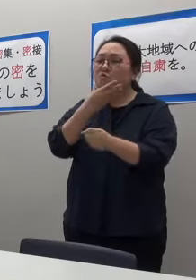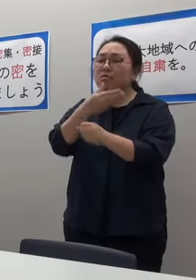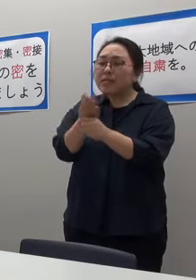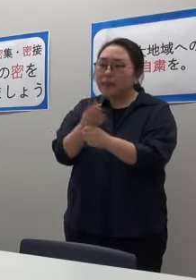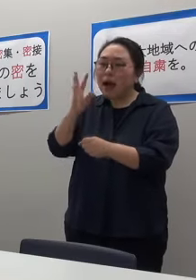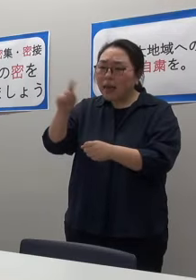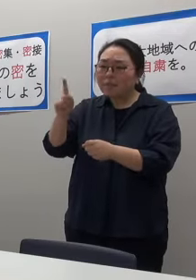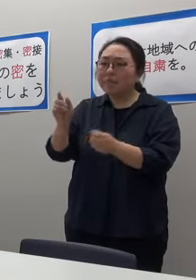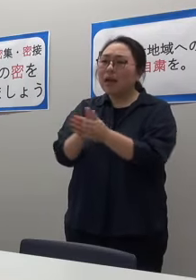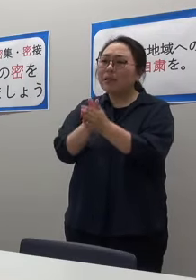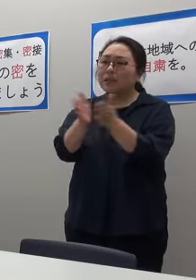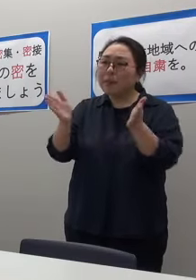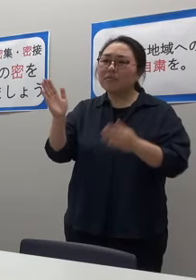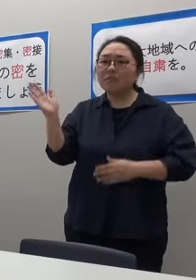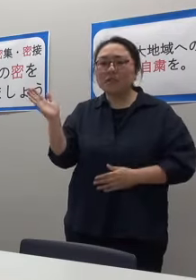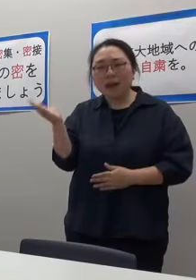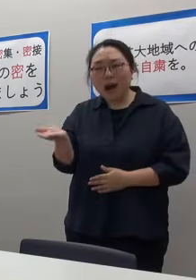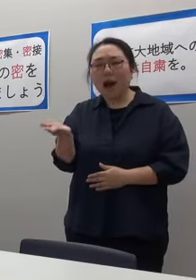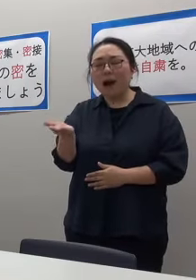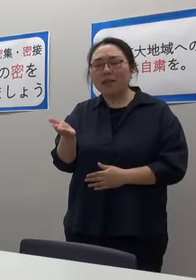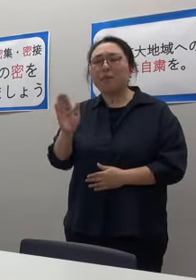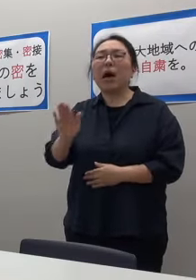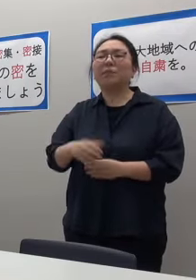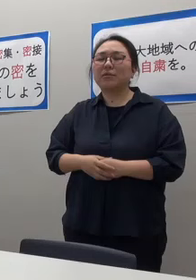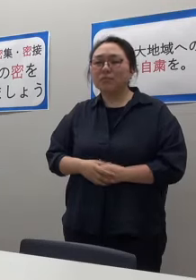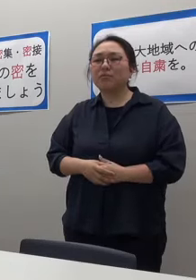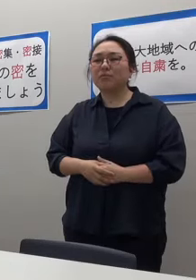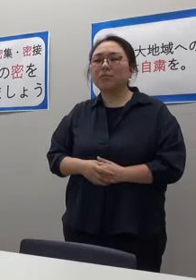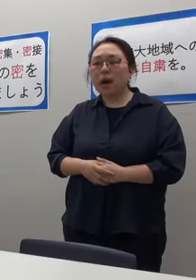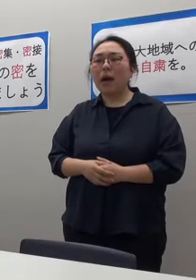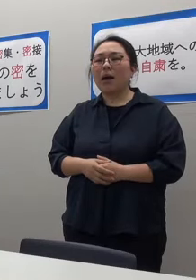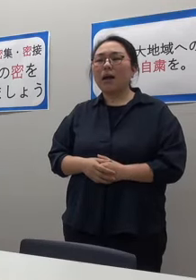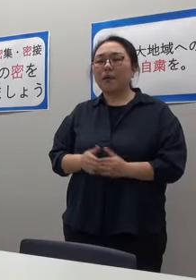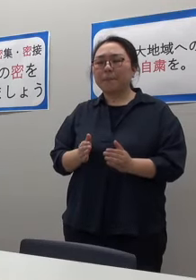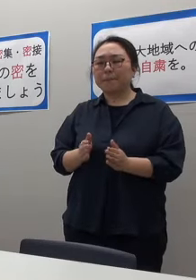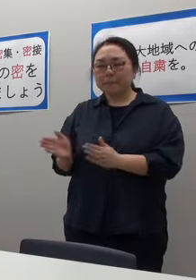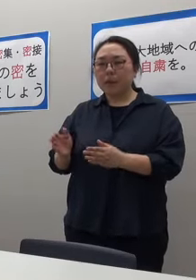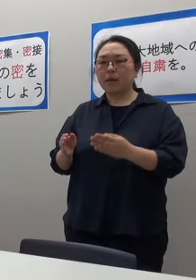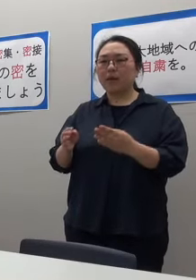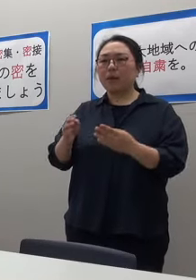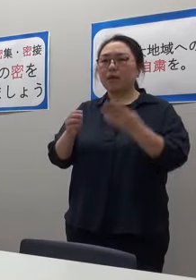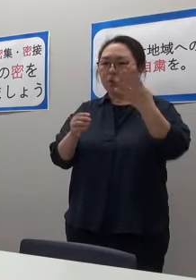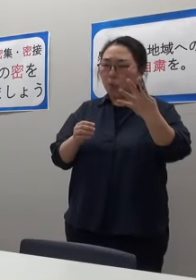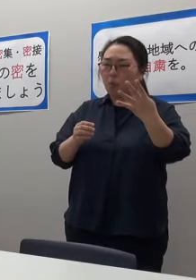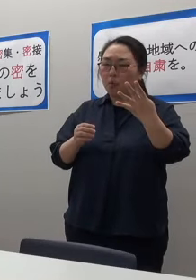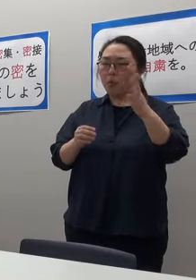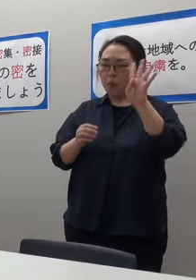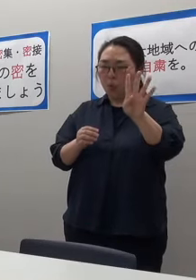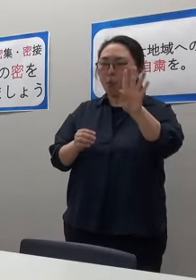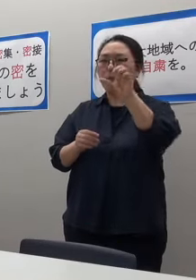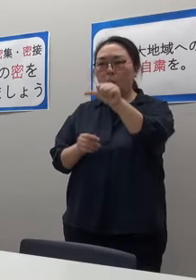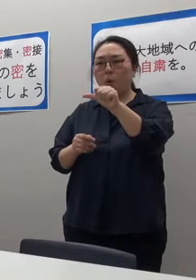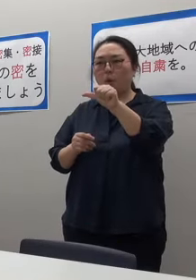一つあります。また今回の、まあ、4例、5例、6例目の発症